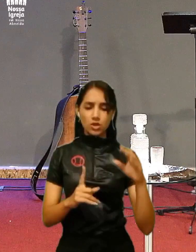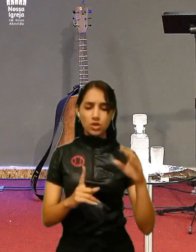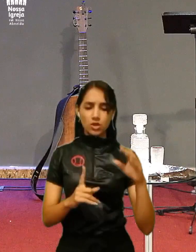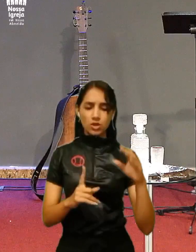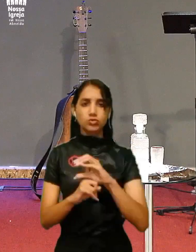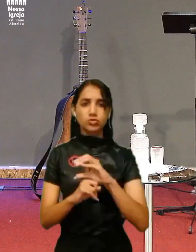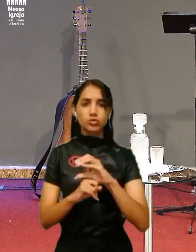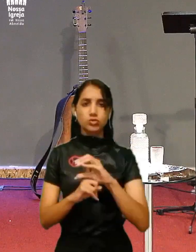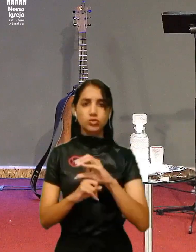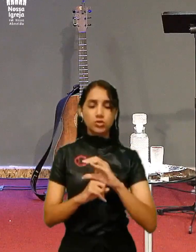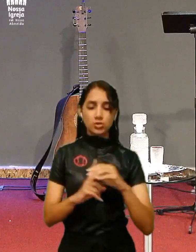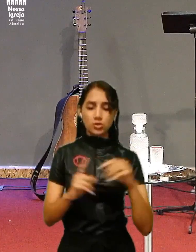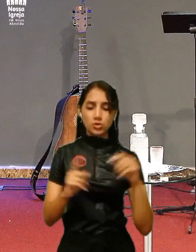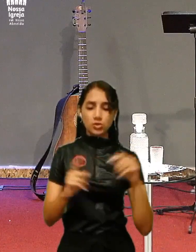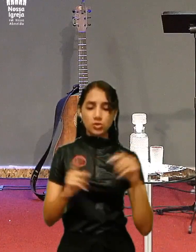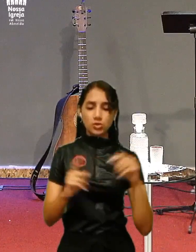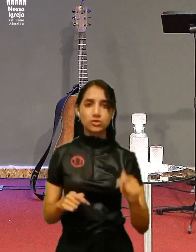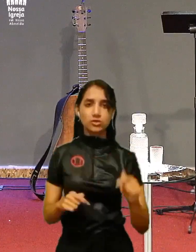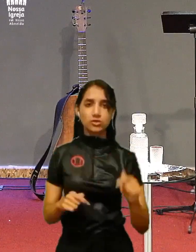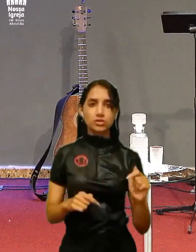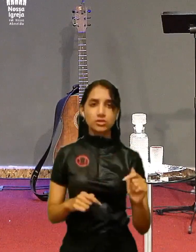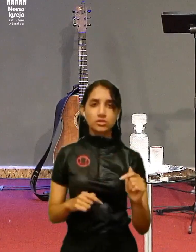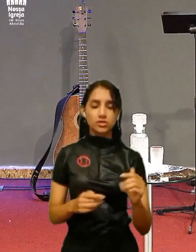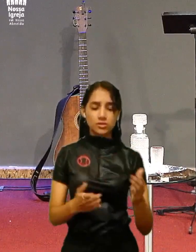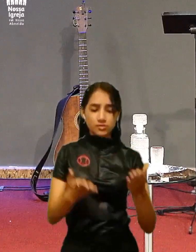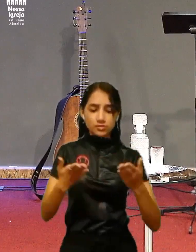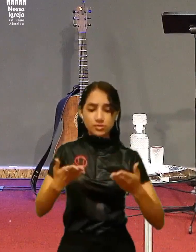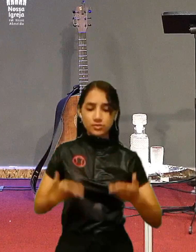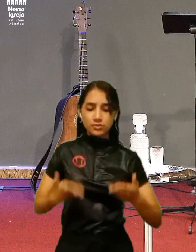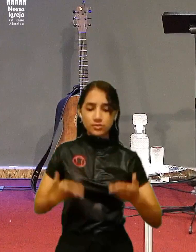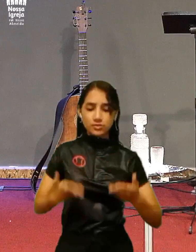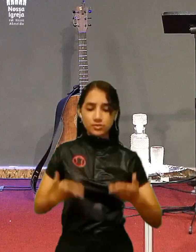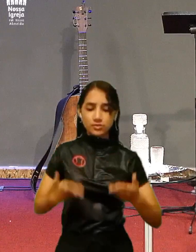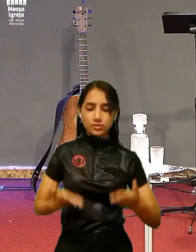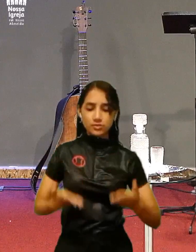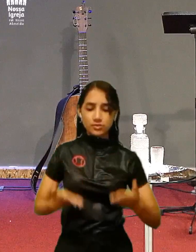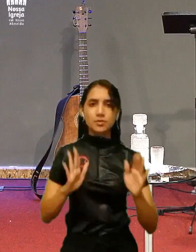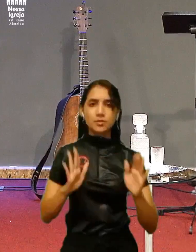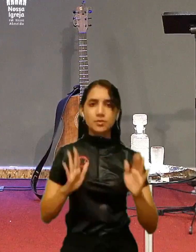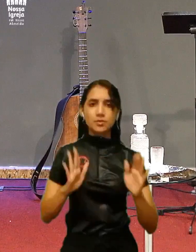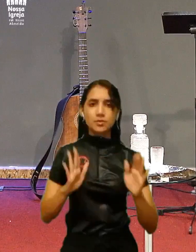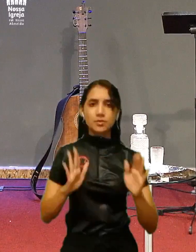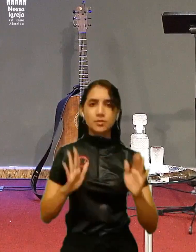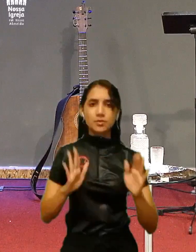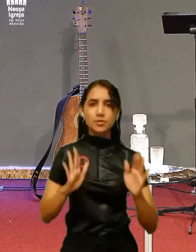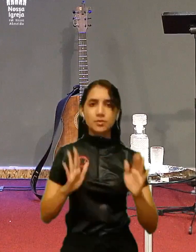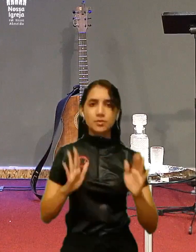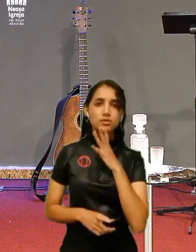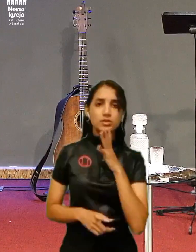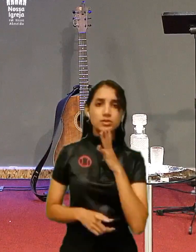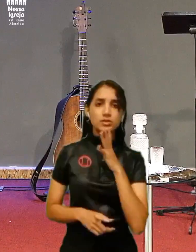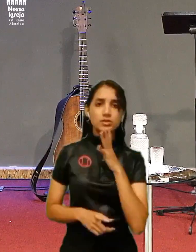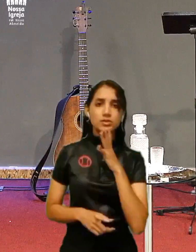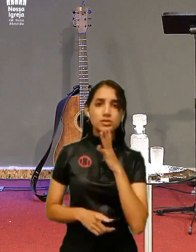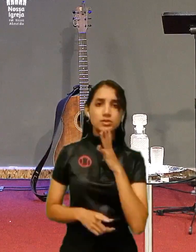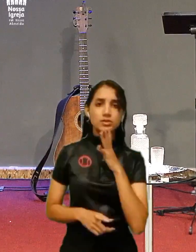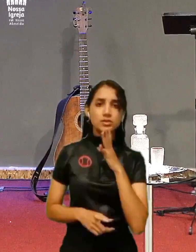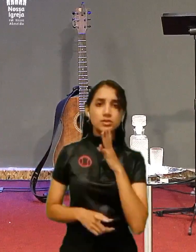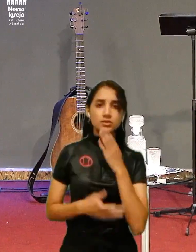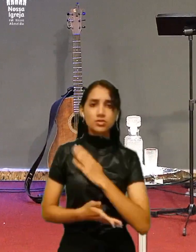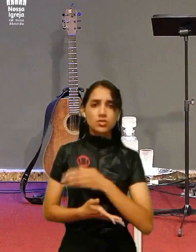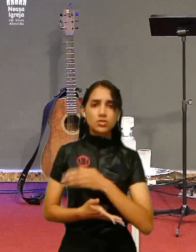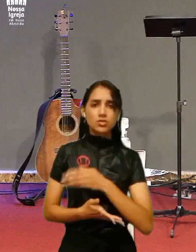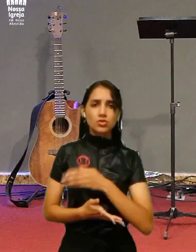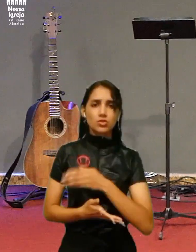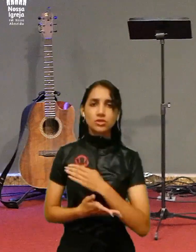As pessoas não fazem ideia de como realmente é a sua vida lá dentro. Mas aquele que conhece as suas obras, ele te chama.